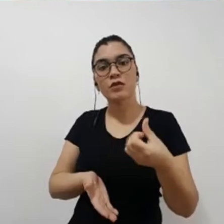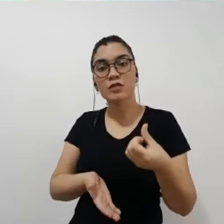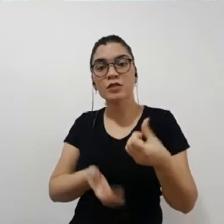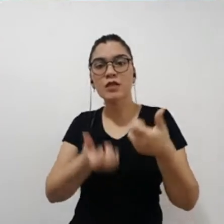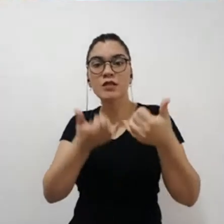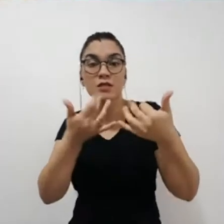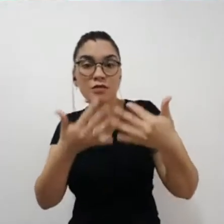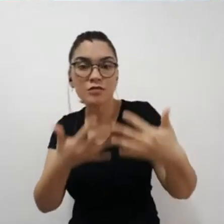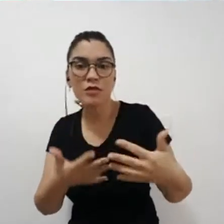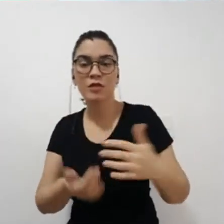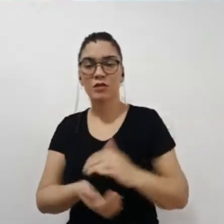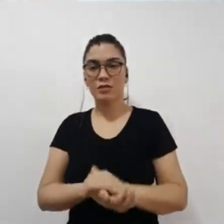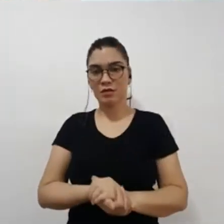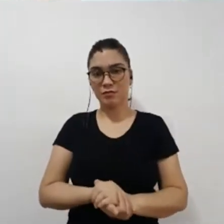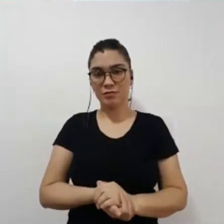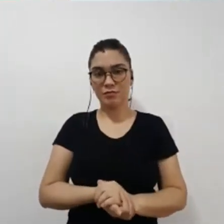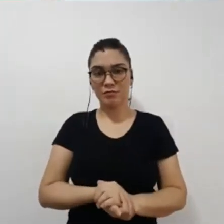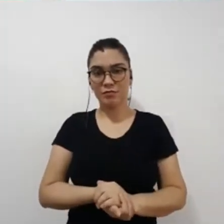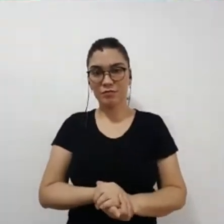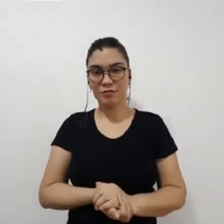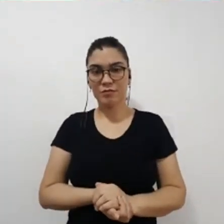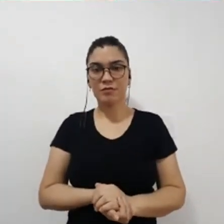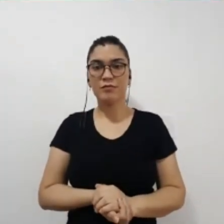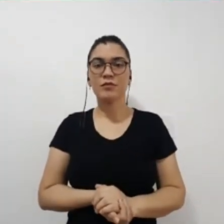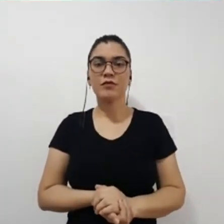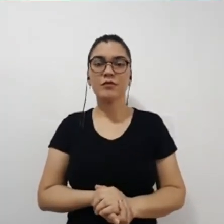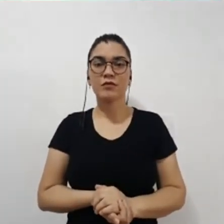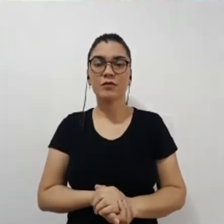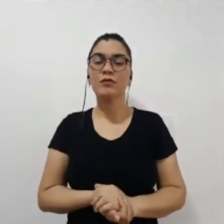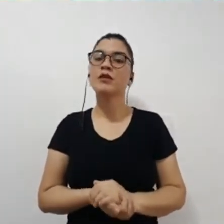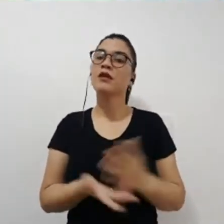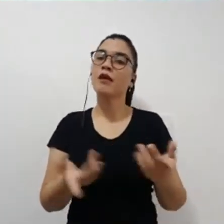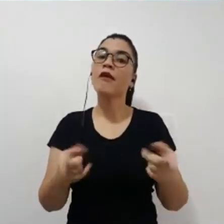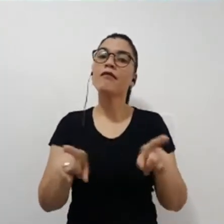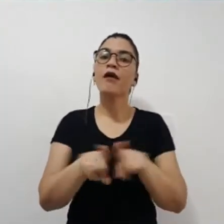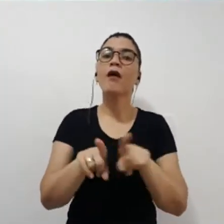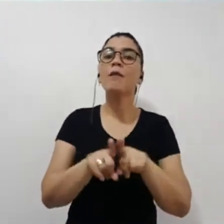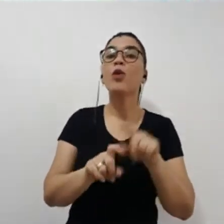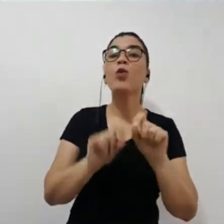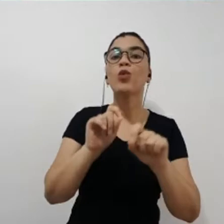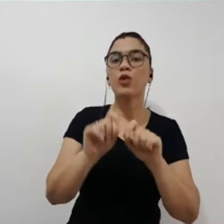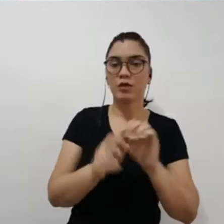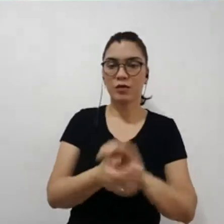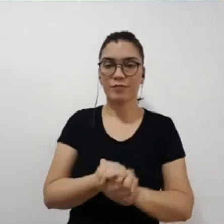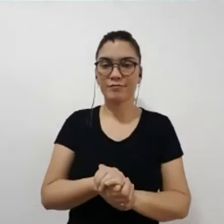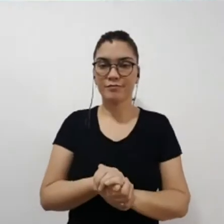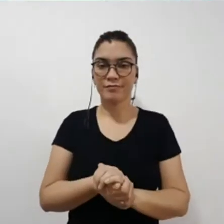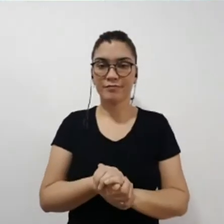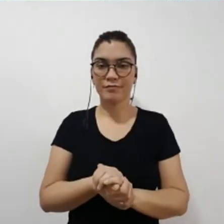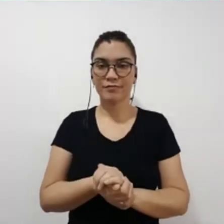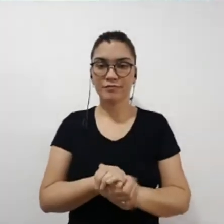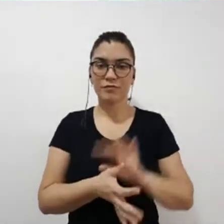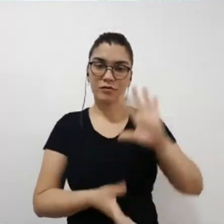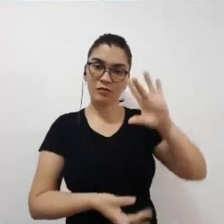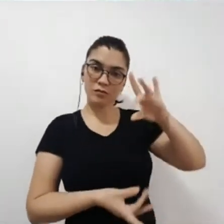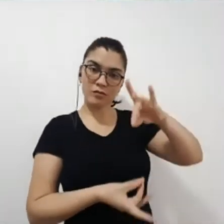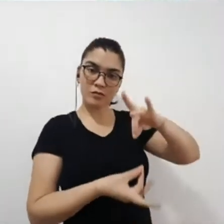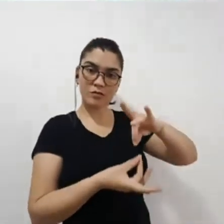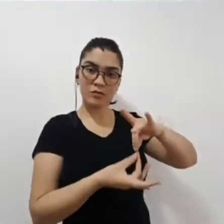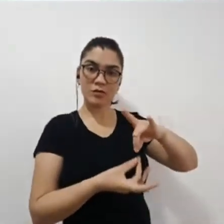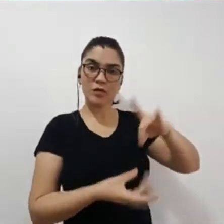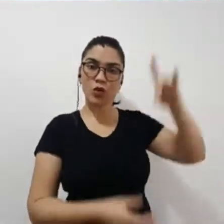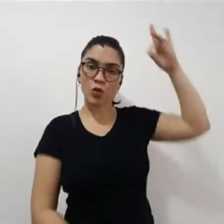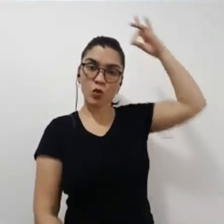da mesma maneira, também, o Espírito ajuda nas nossas